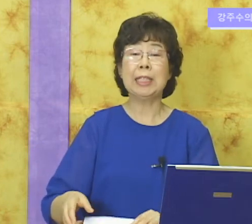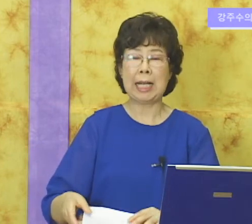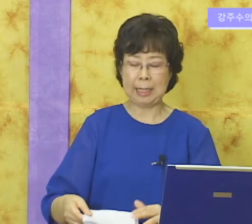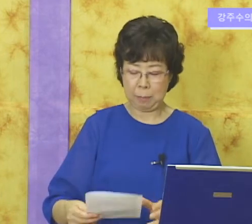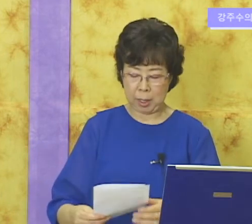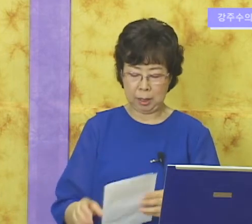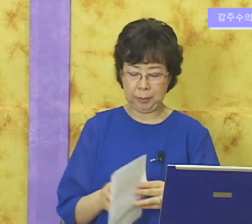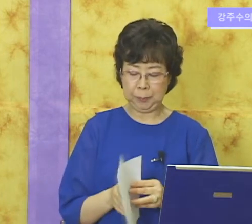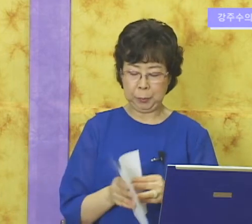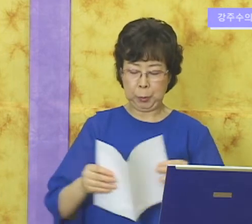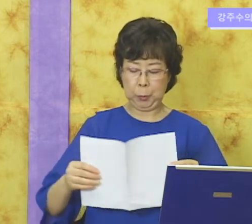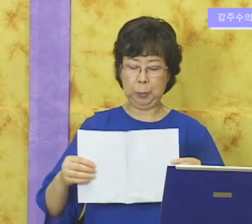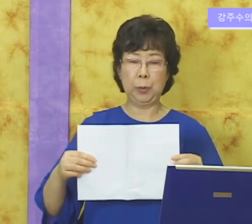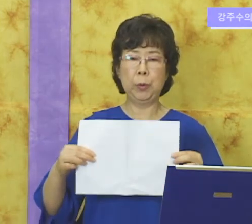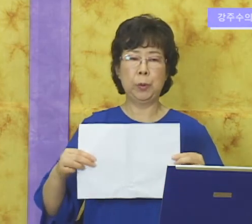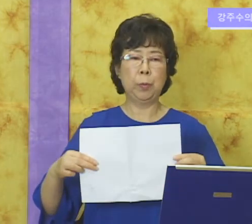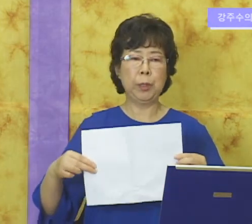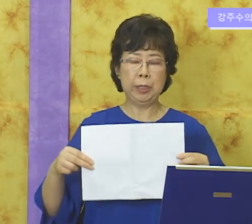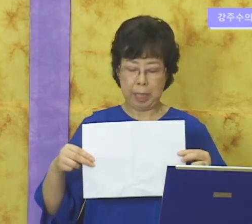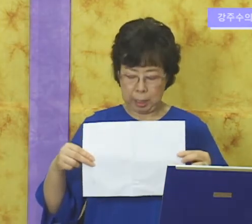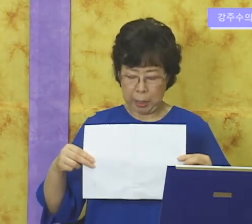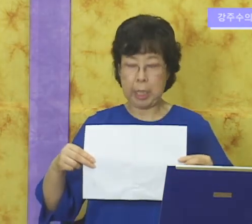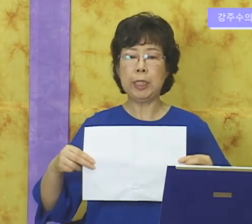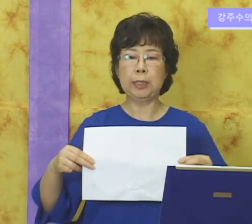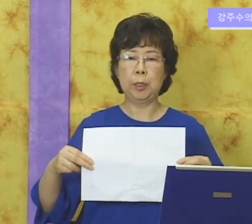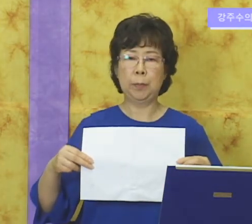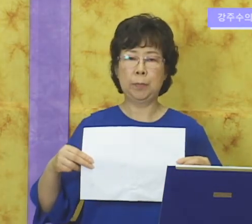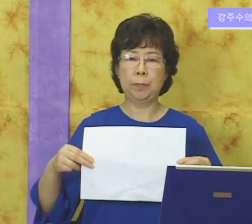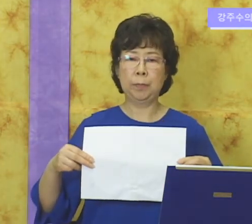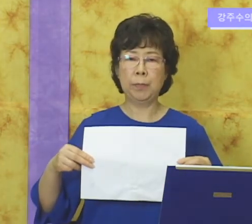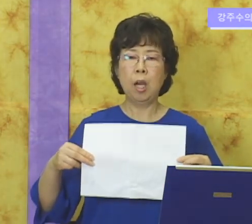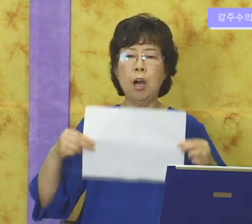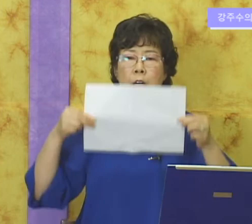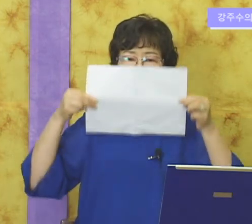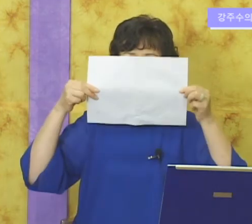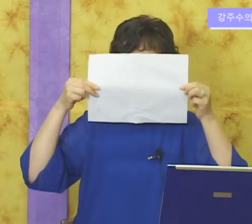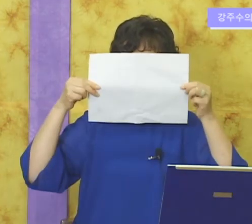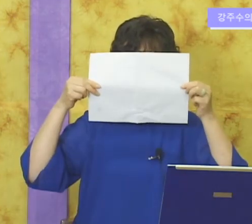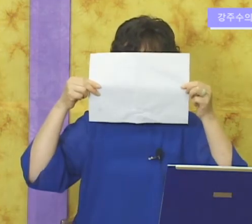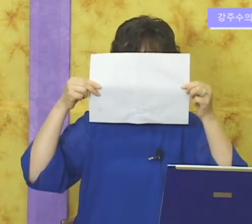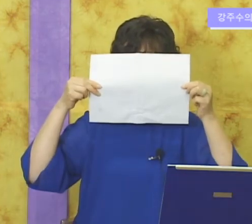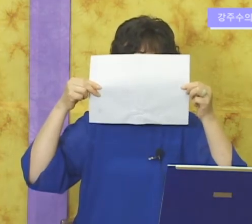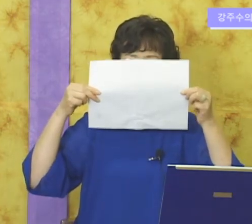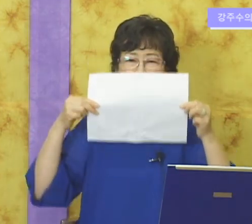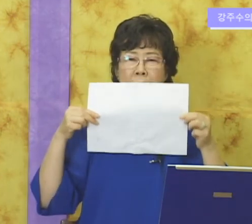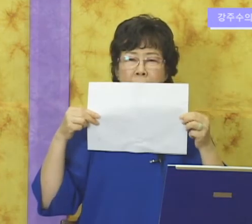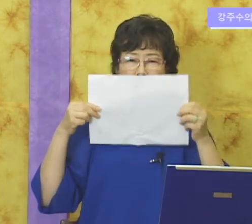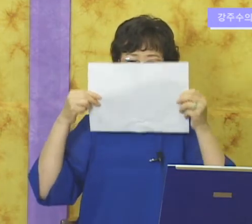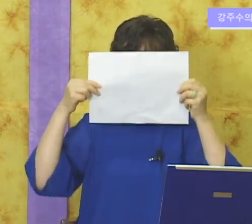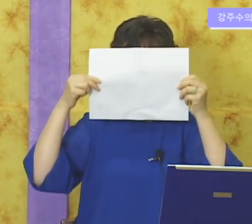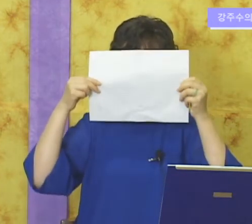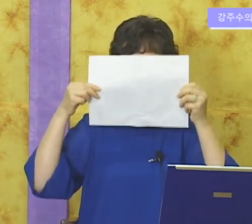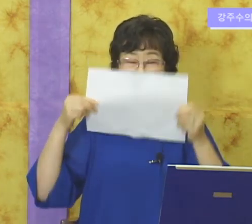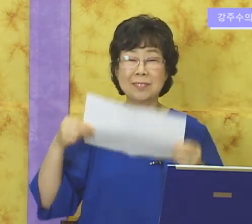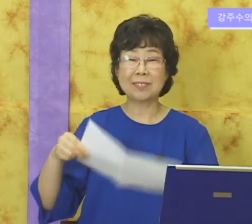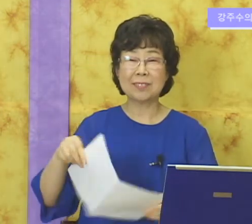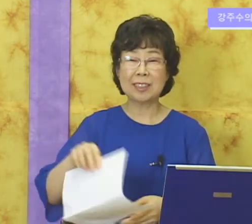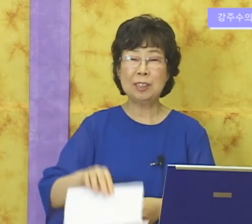모니터가 있다면 요거를 모니터를 하자면, 예, 여기서 얼굴을 가리지 않습니다. 우리 얼굴 가리면,